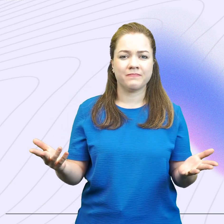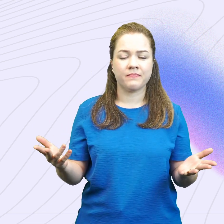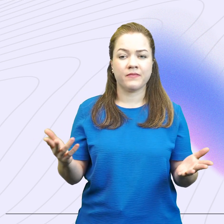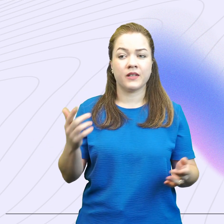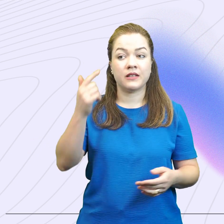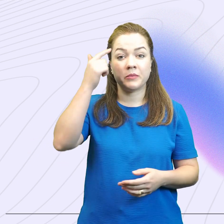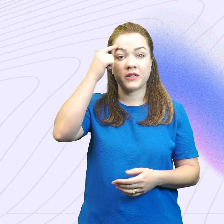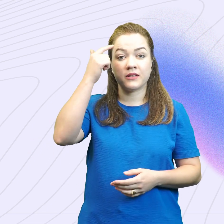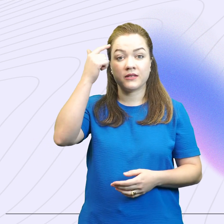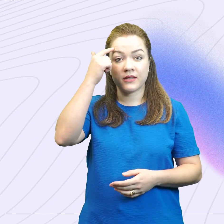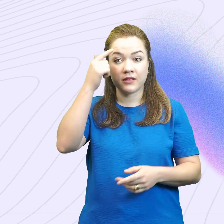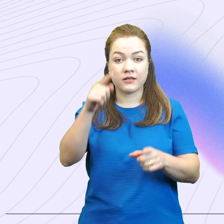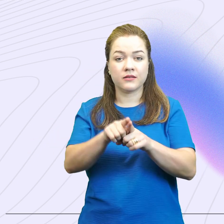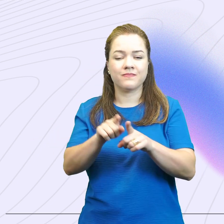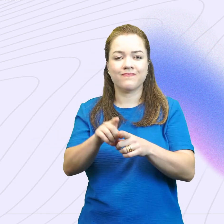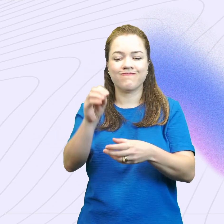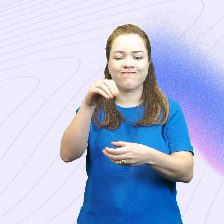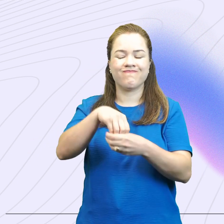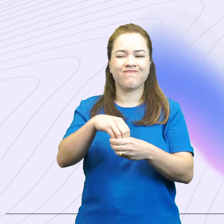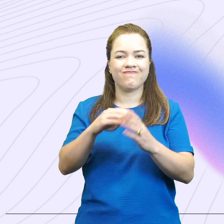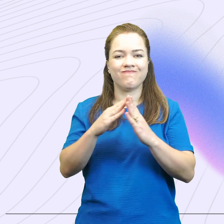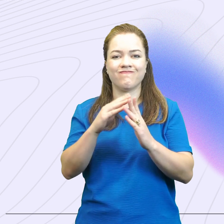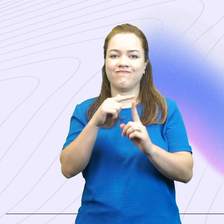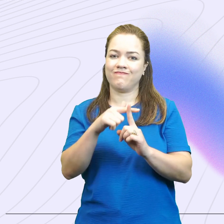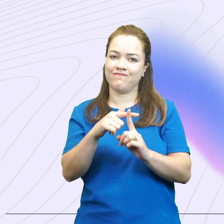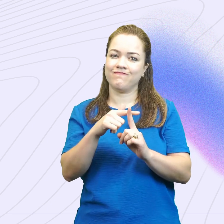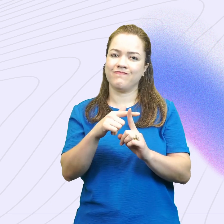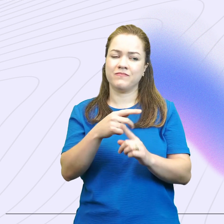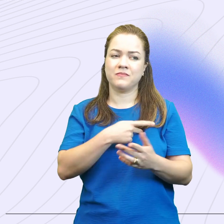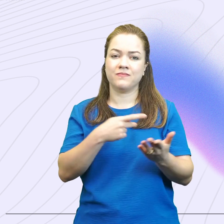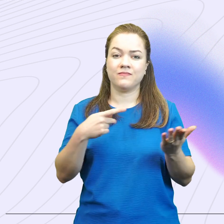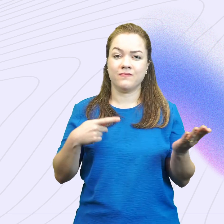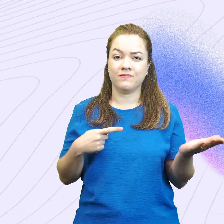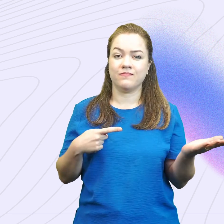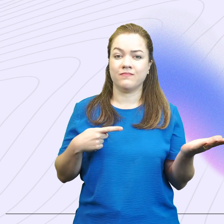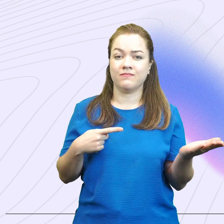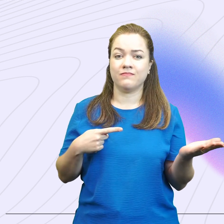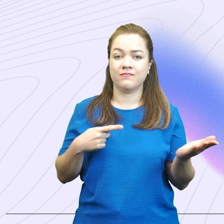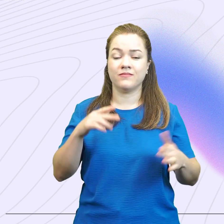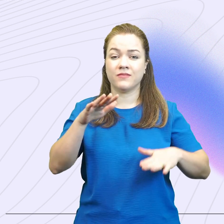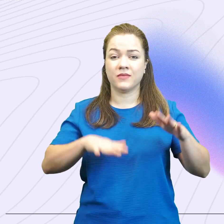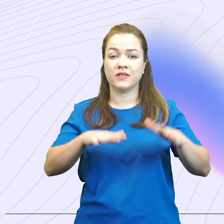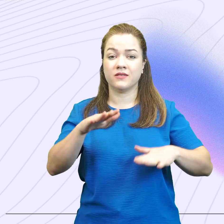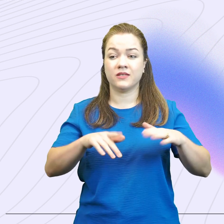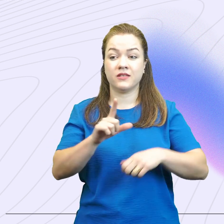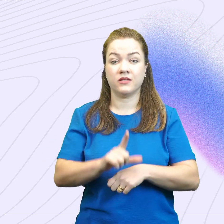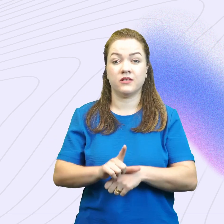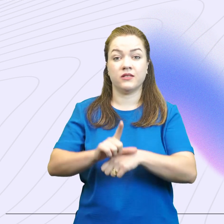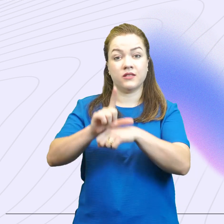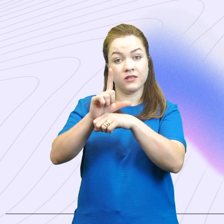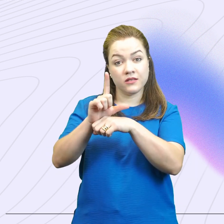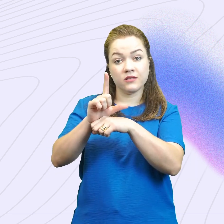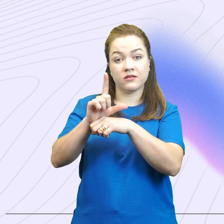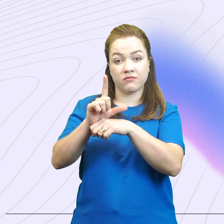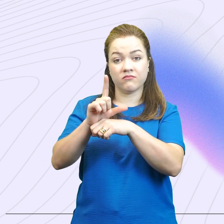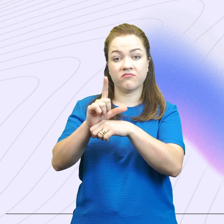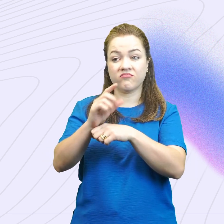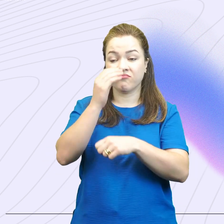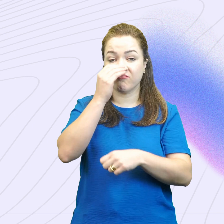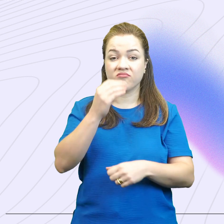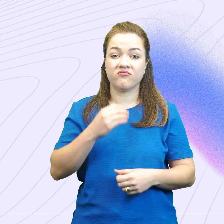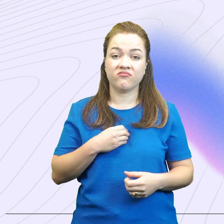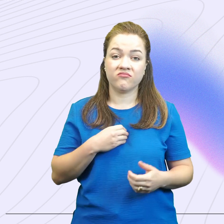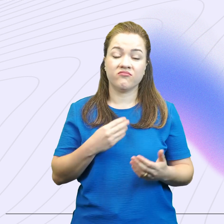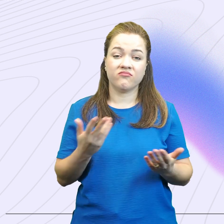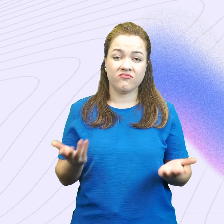nós pensarmos assim, dentro da igreja, os pastores, de repente os nossos líderes nos